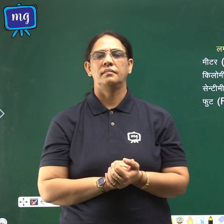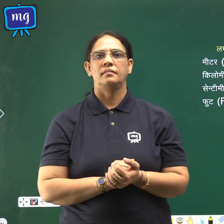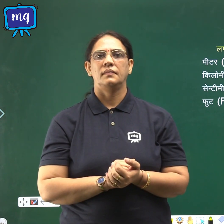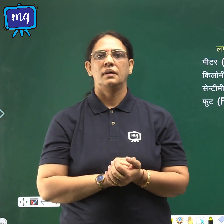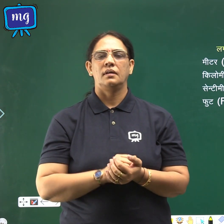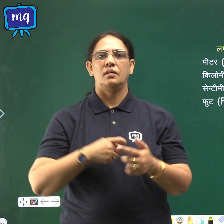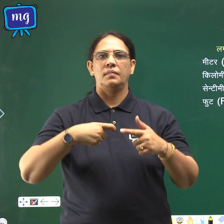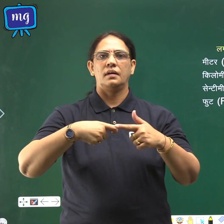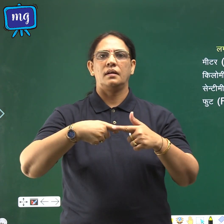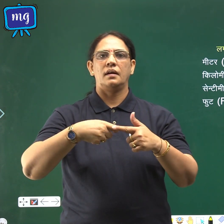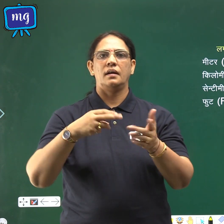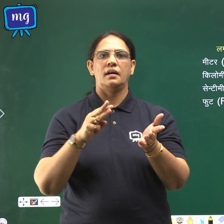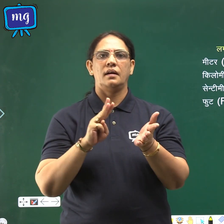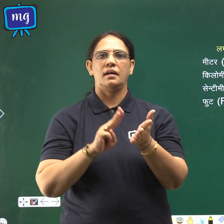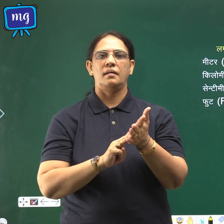किलोमीटर के एम,